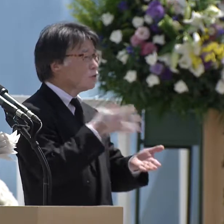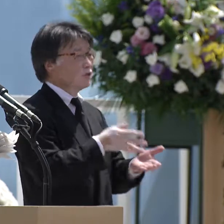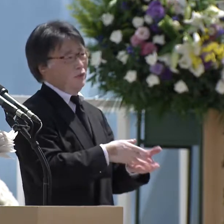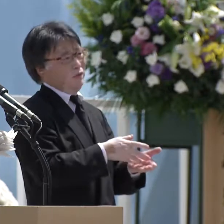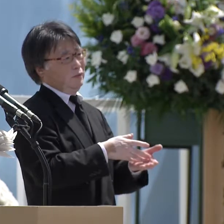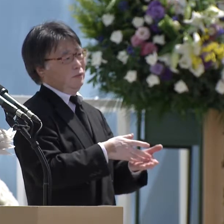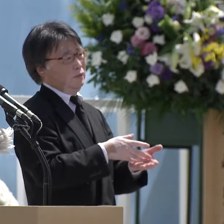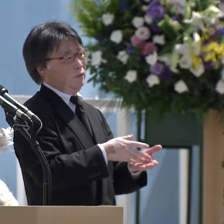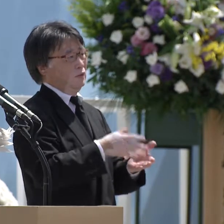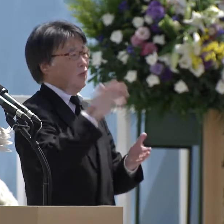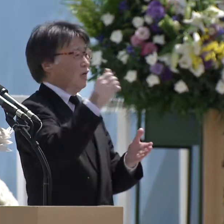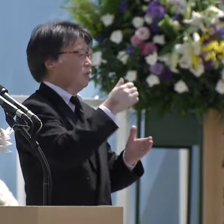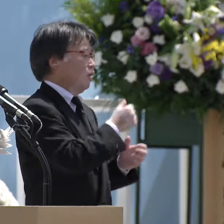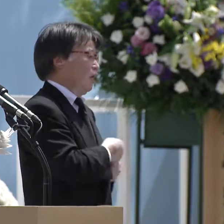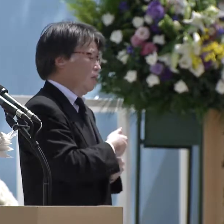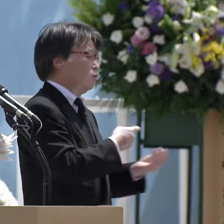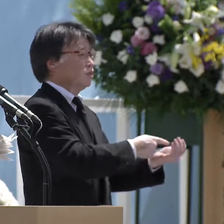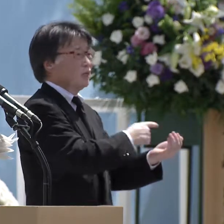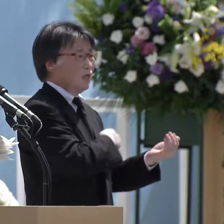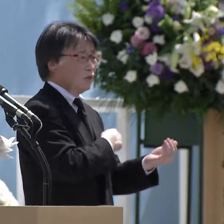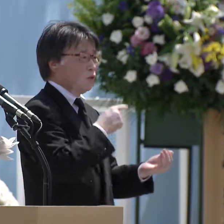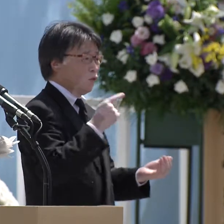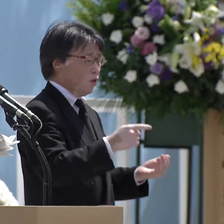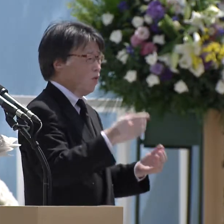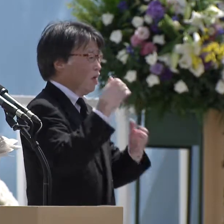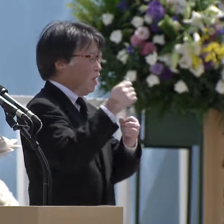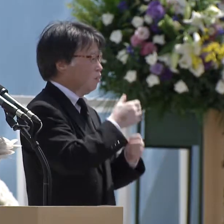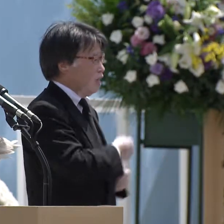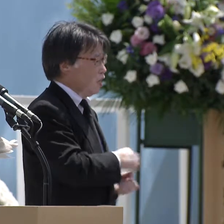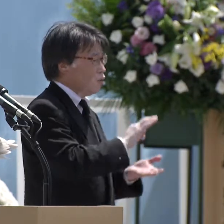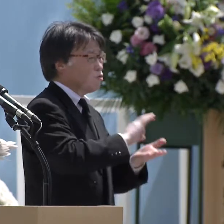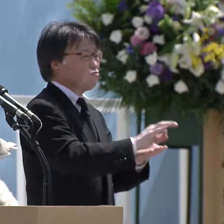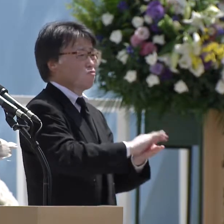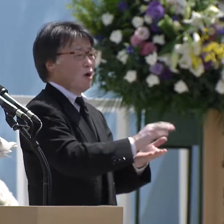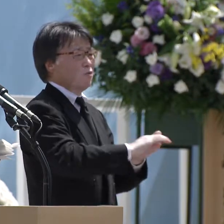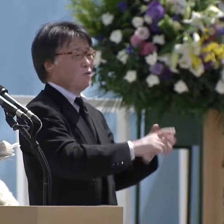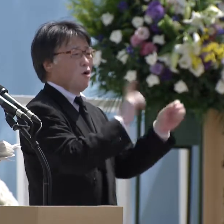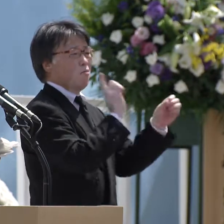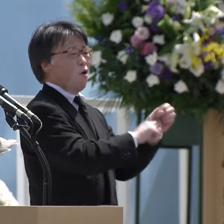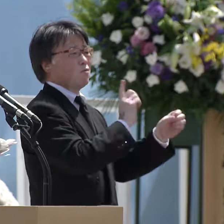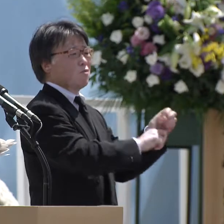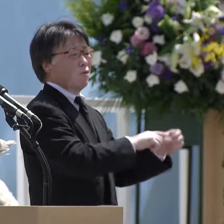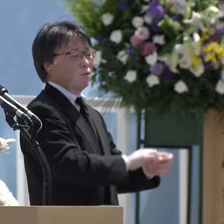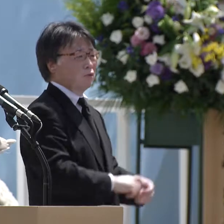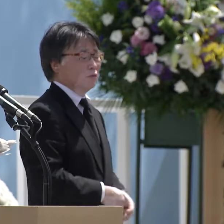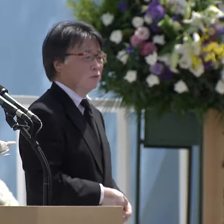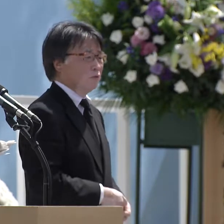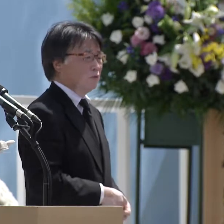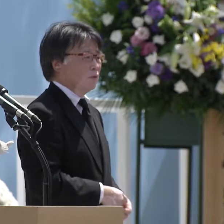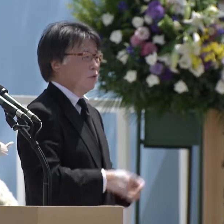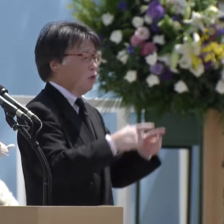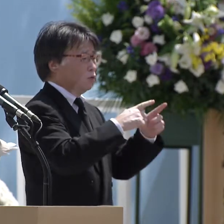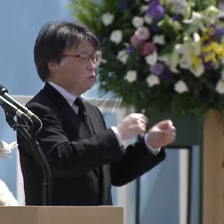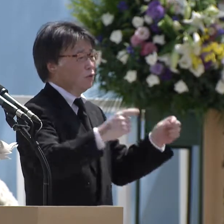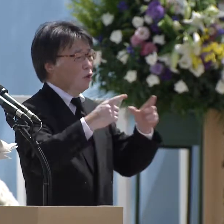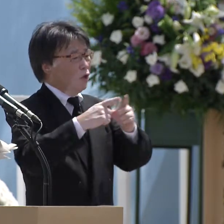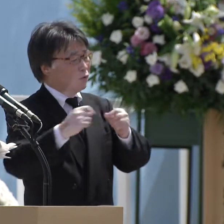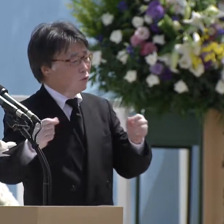します。核抑止力は核兵器を使用することが前提です。 国家間